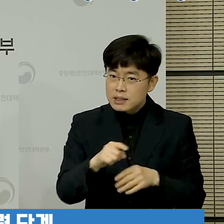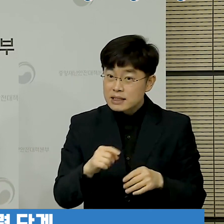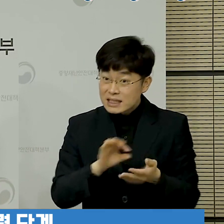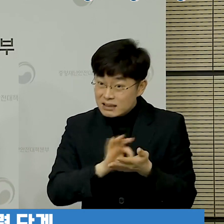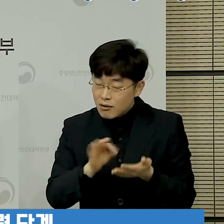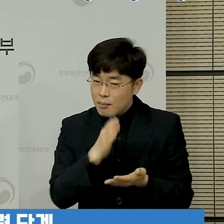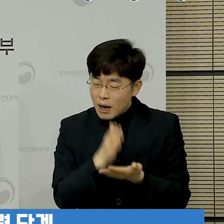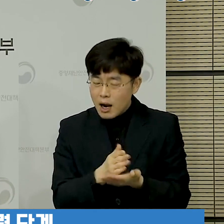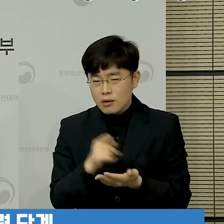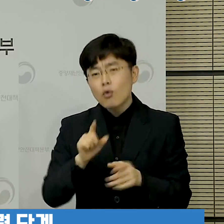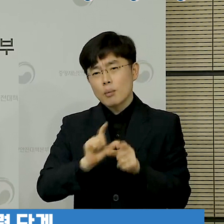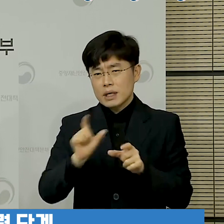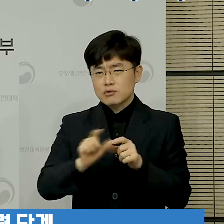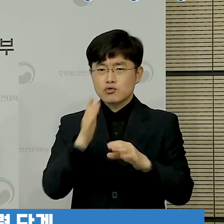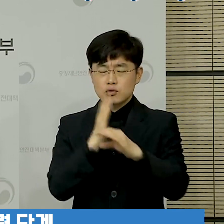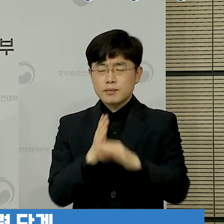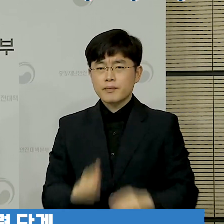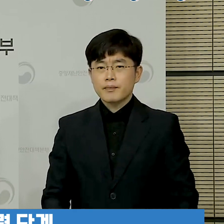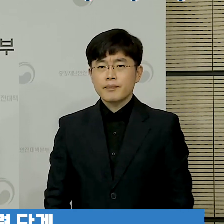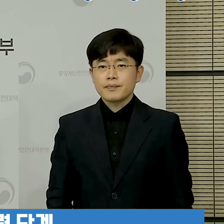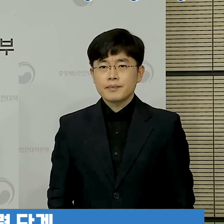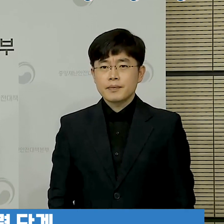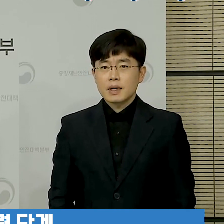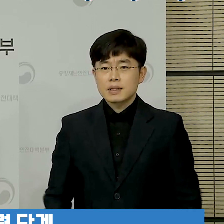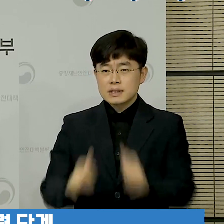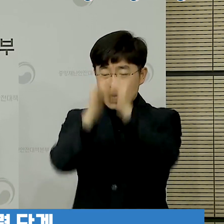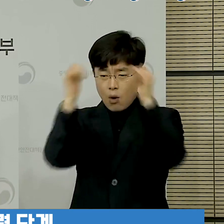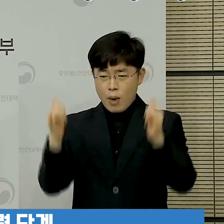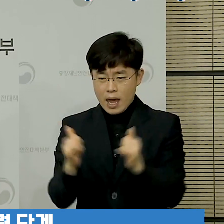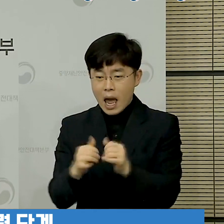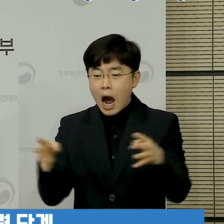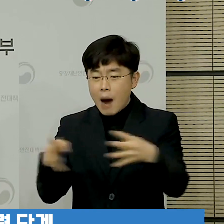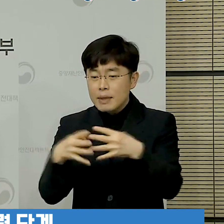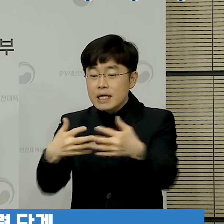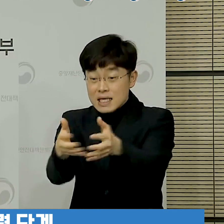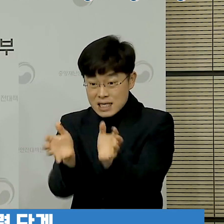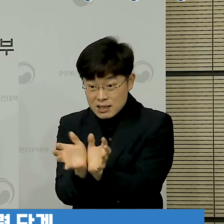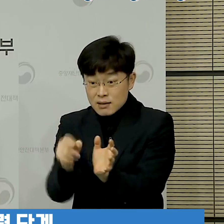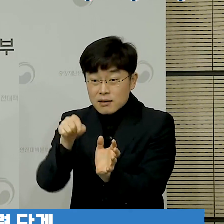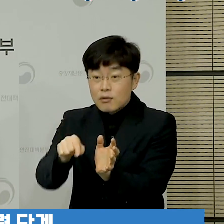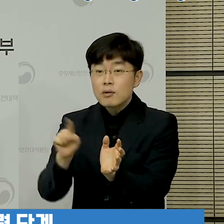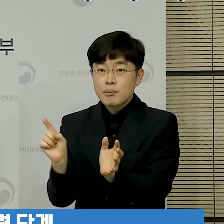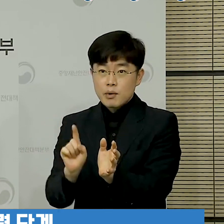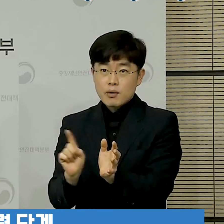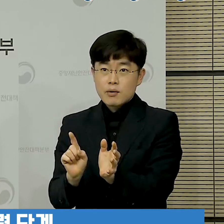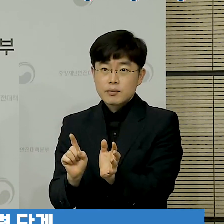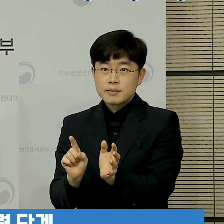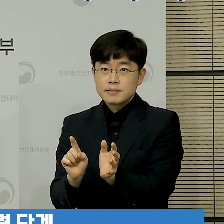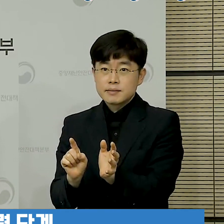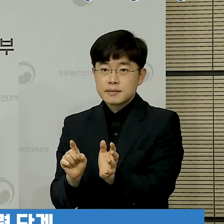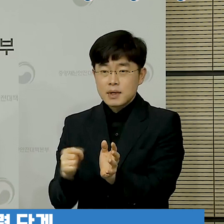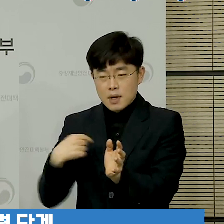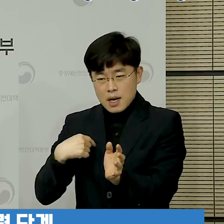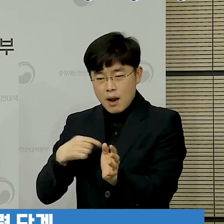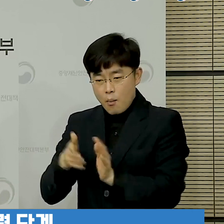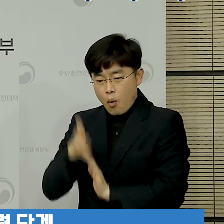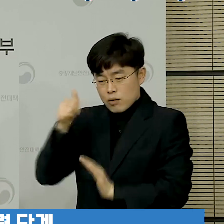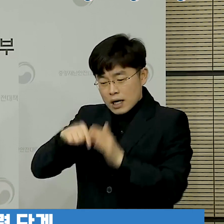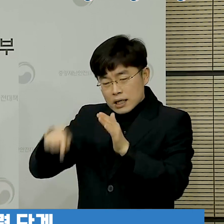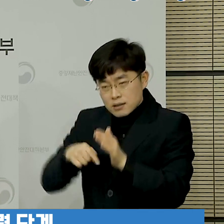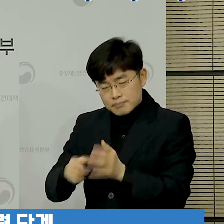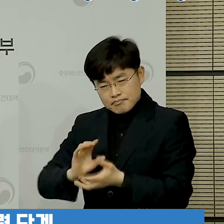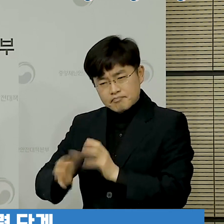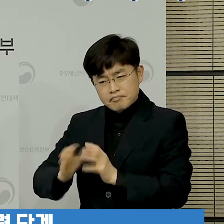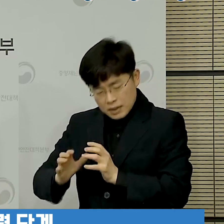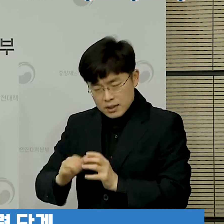번째, 현재는 사회적 합의 기구에 대해서는 아까 설명드린 것처럼 우선 내부안을 좀 만들어서 여러 의견을